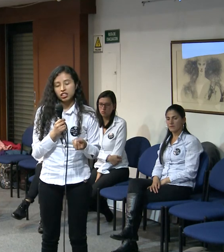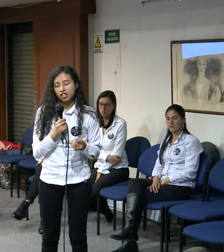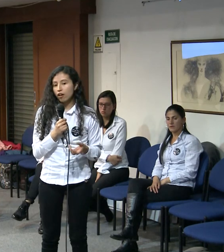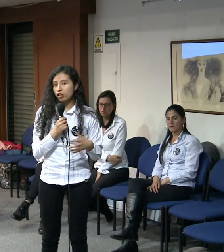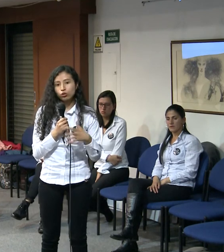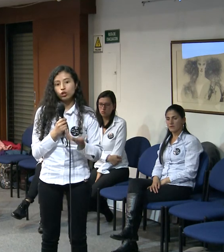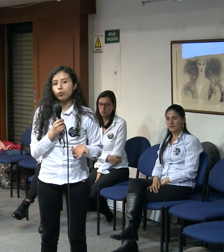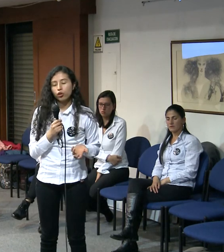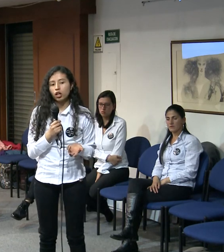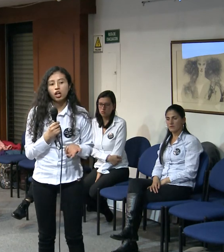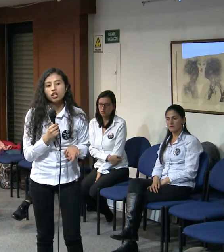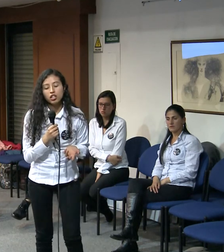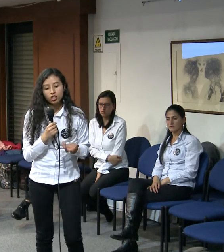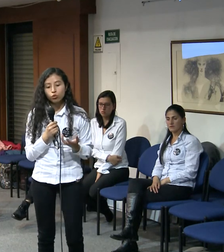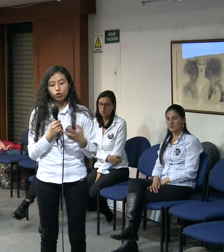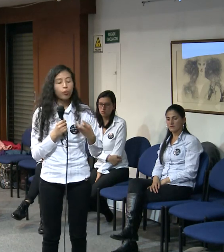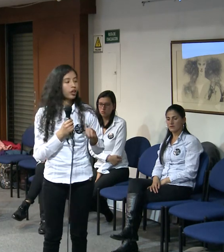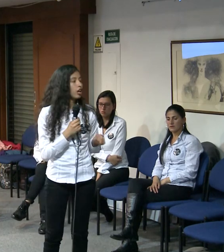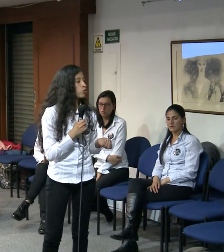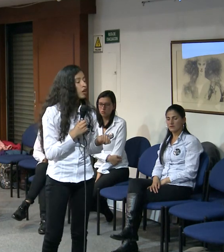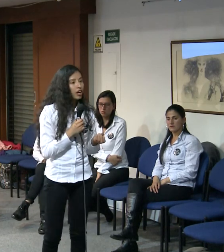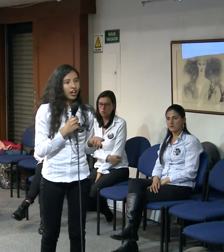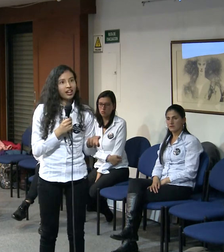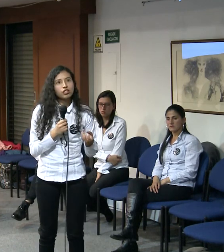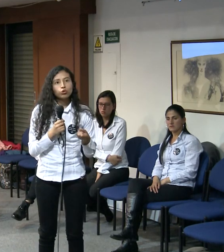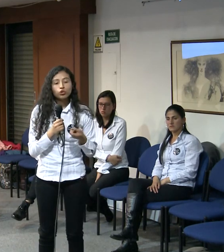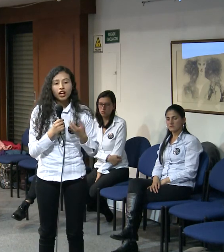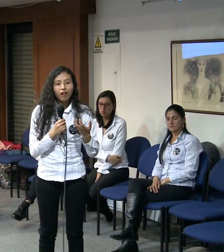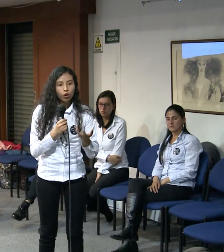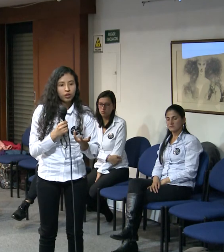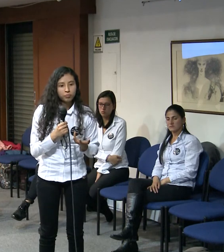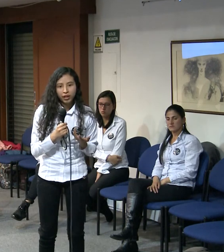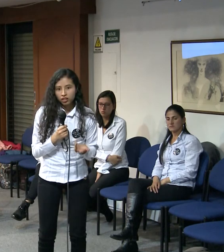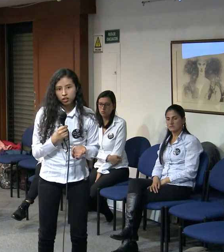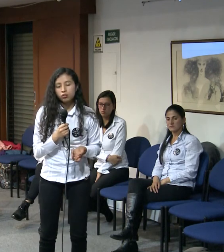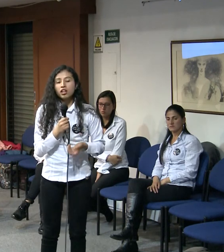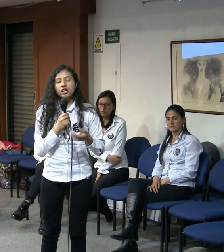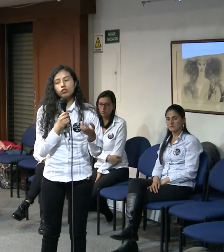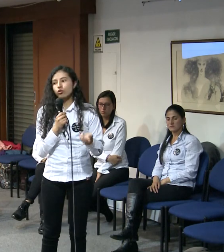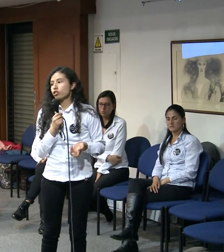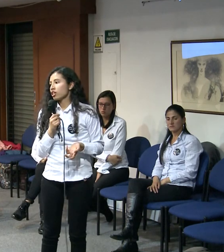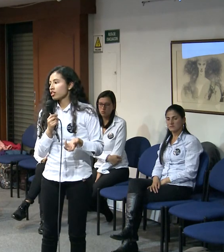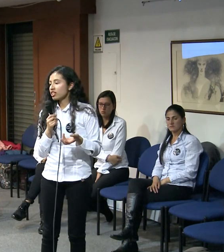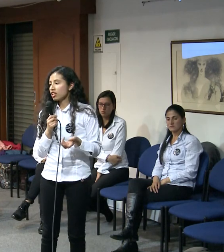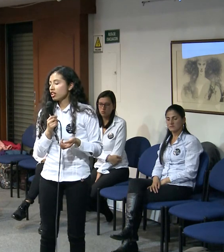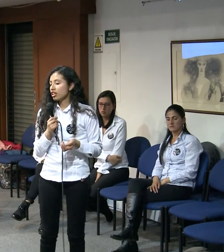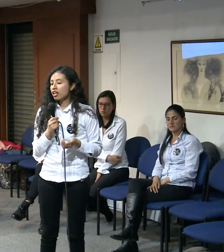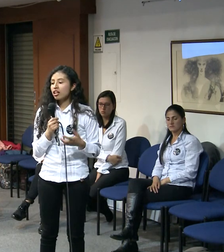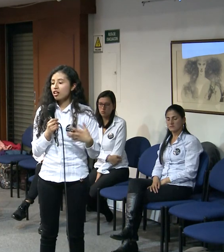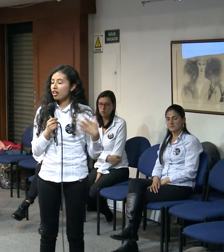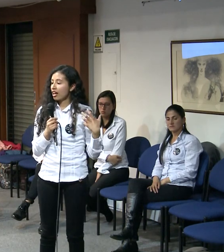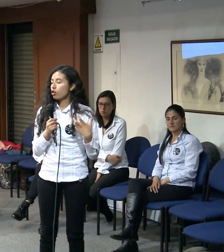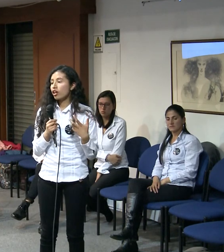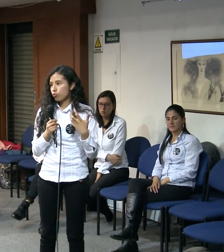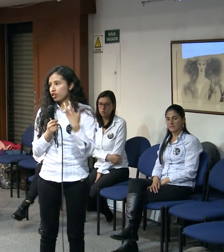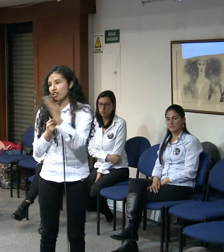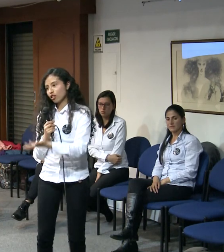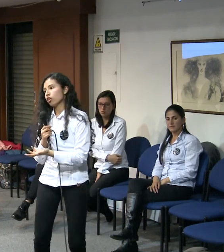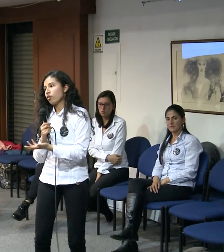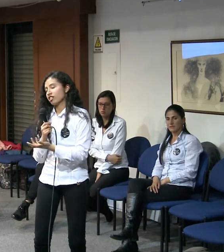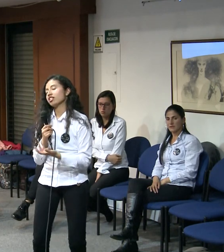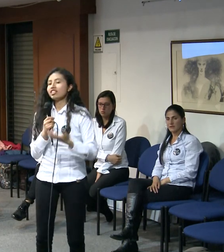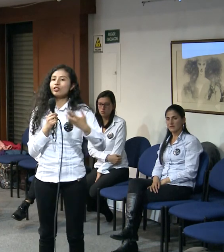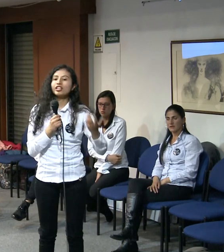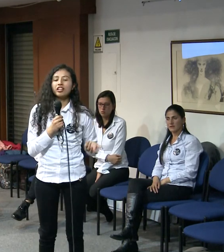realmente necesitaban. Eso no se podía quedar en el discurso porque ellos, su trabajo es práctico. Entonces, sí, logramos a